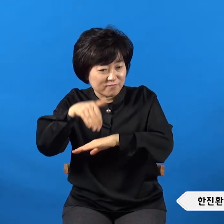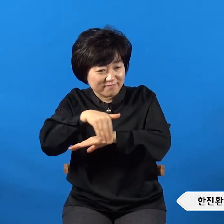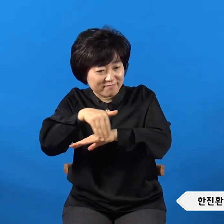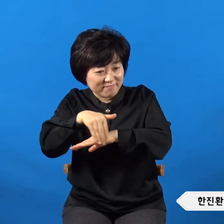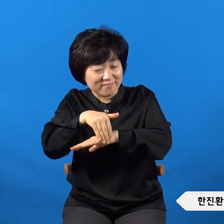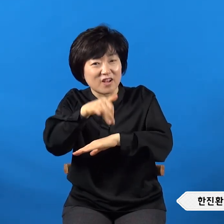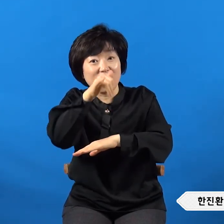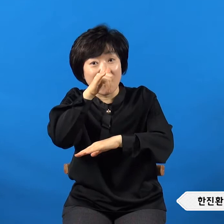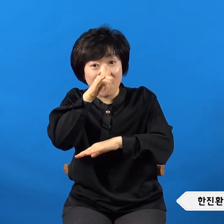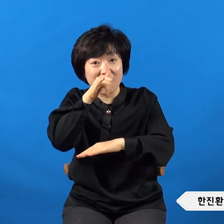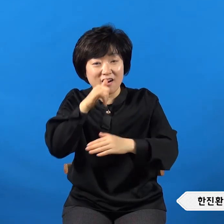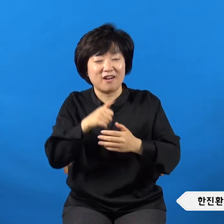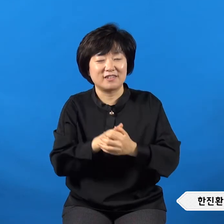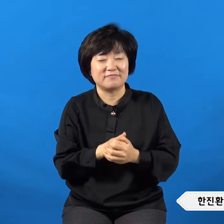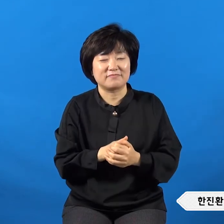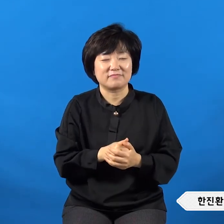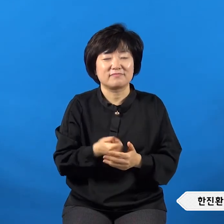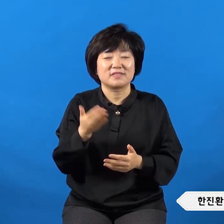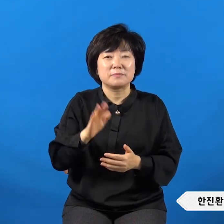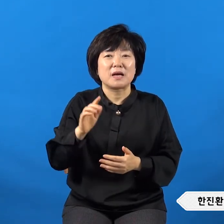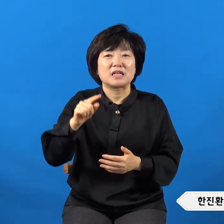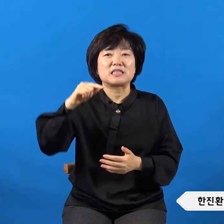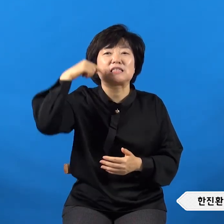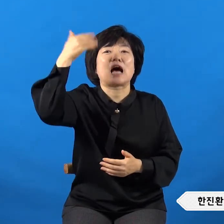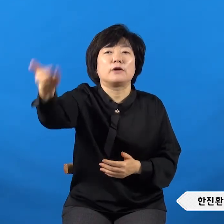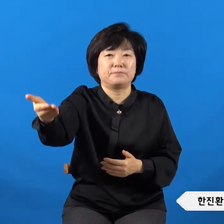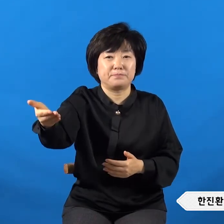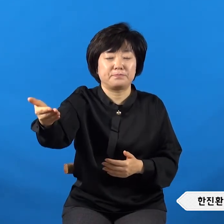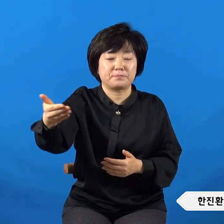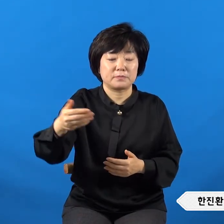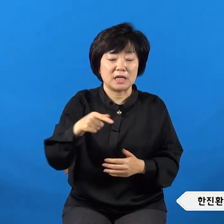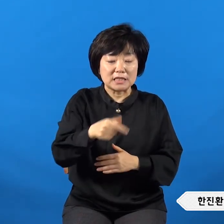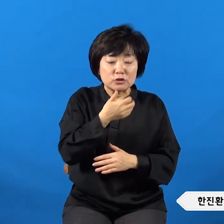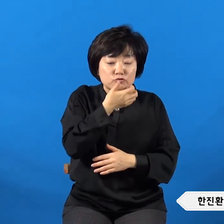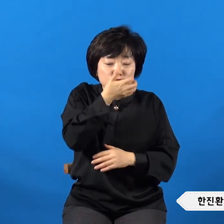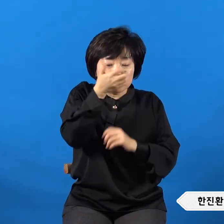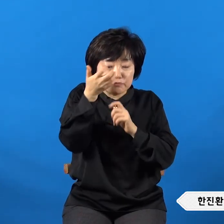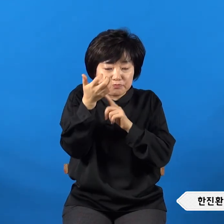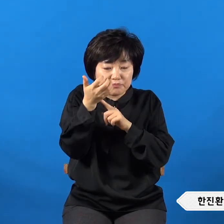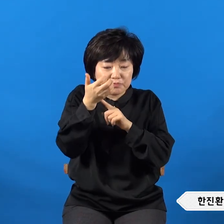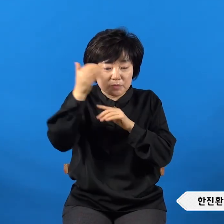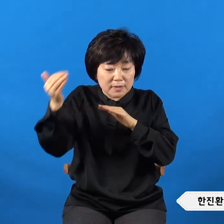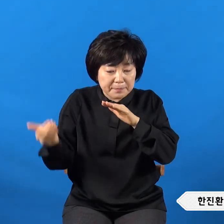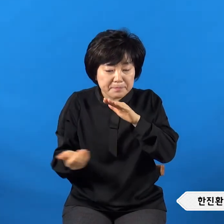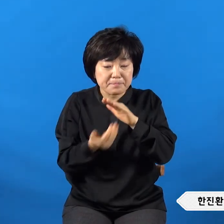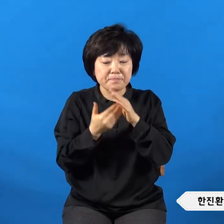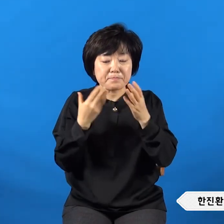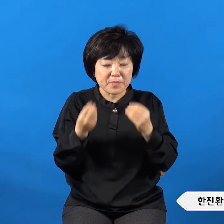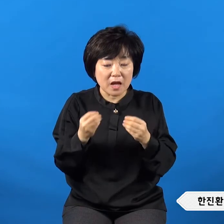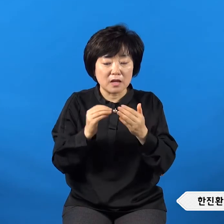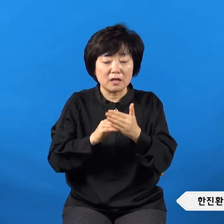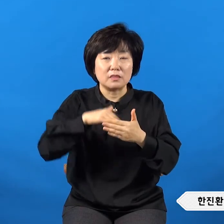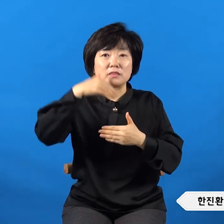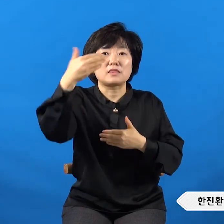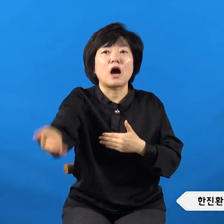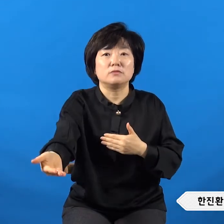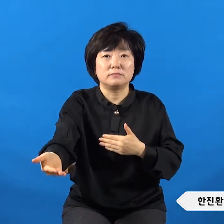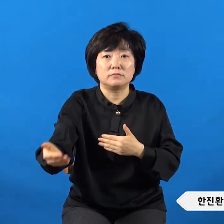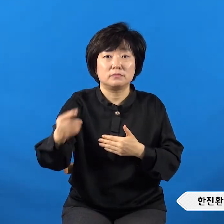많으시지요. 반드시 이 질문을 해야 됩니다. 그거 다 이루고 나면 그 다음에는 어떻게